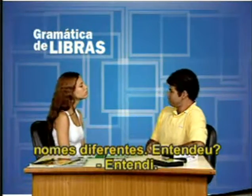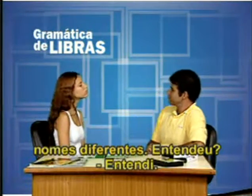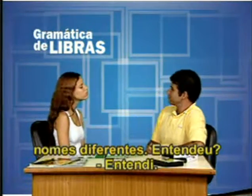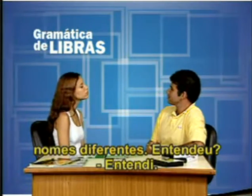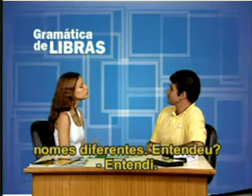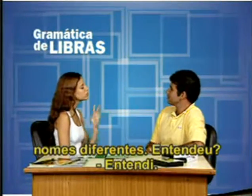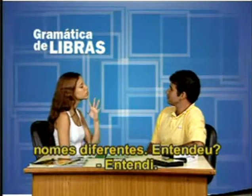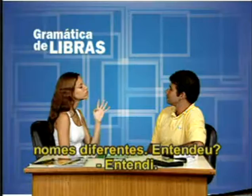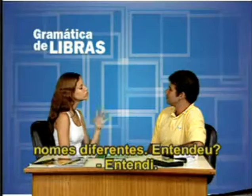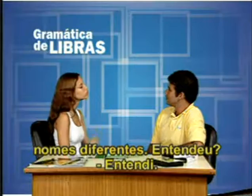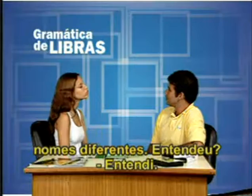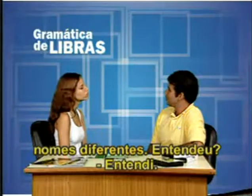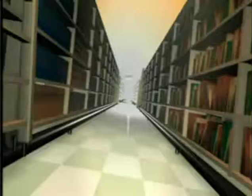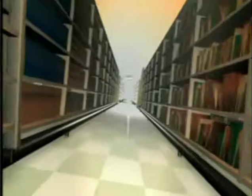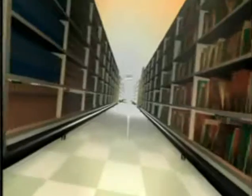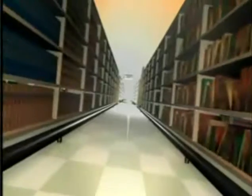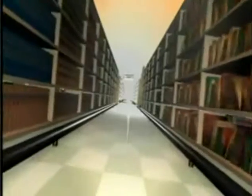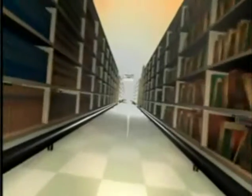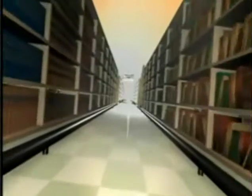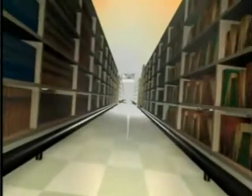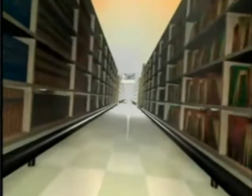Entendeu? Entendi.